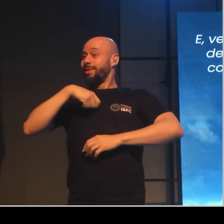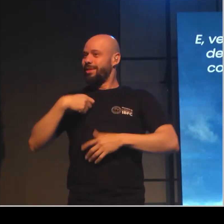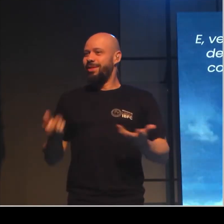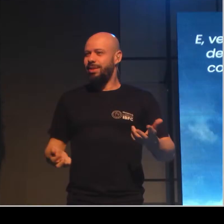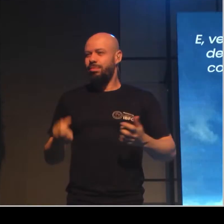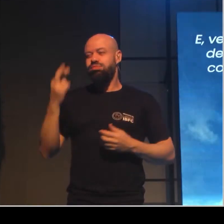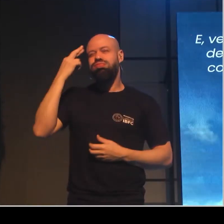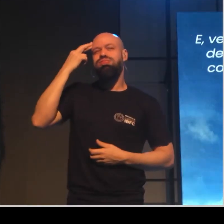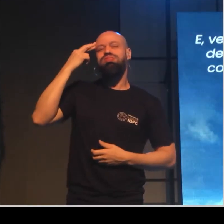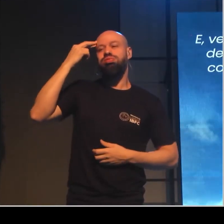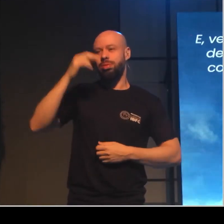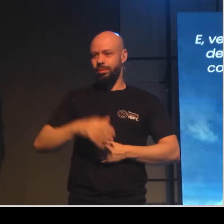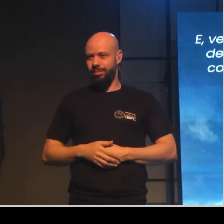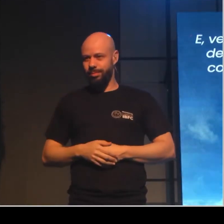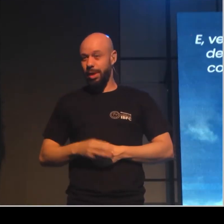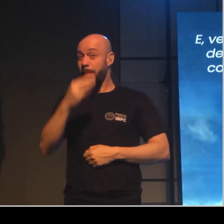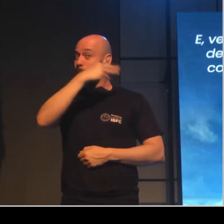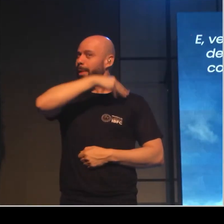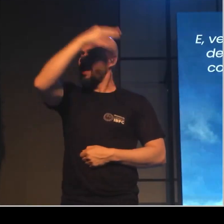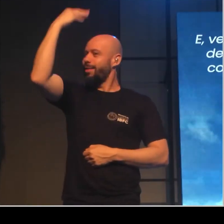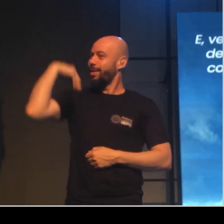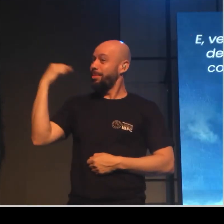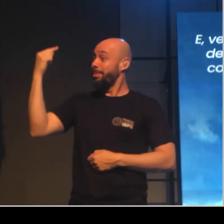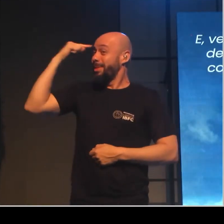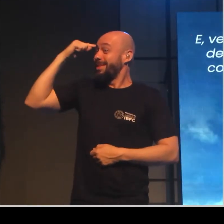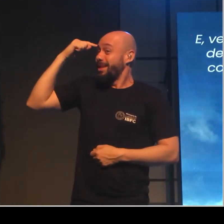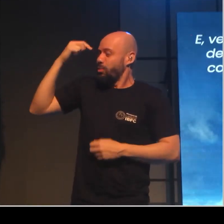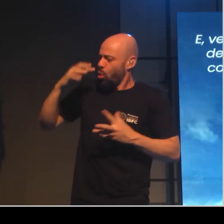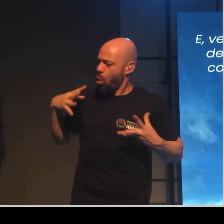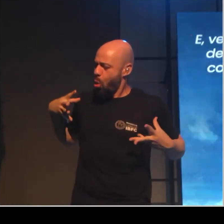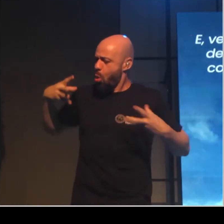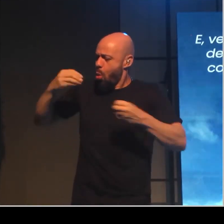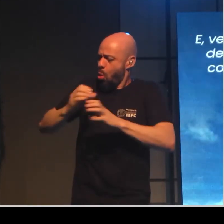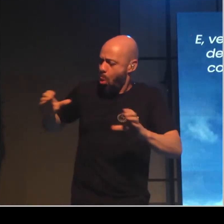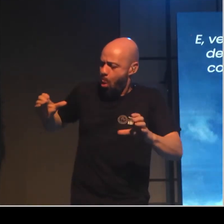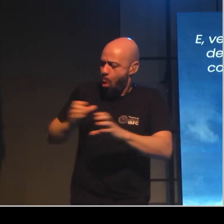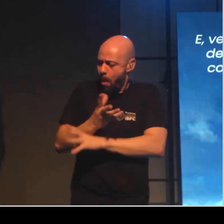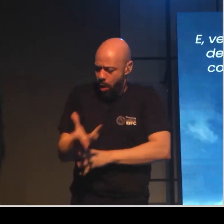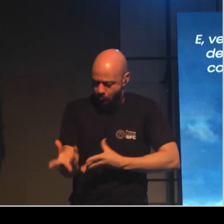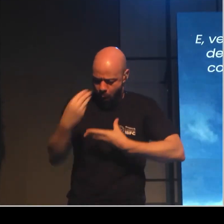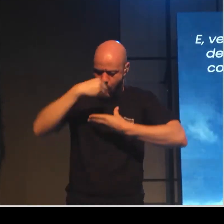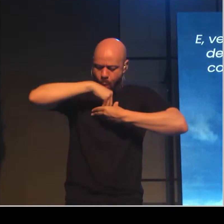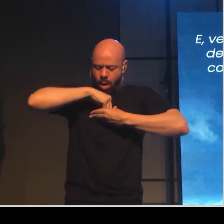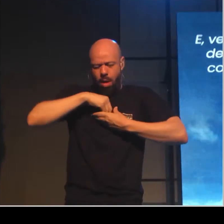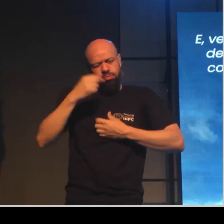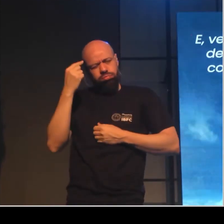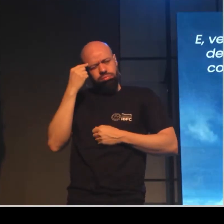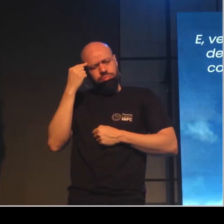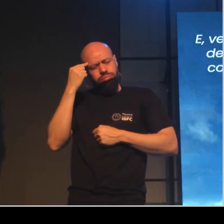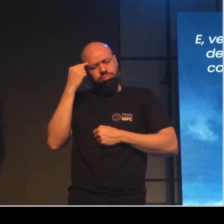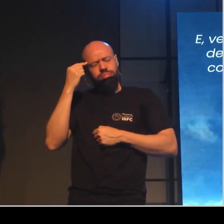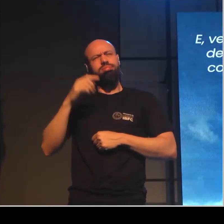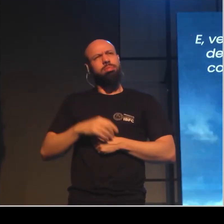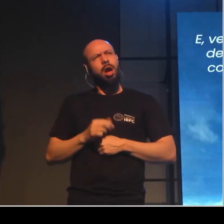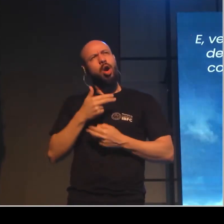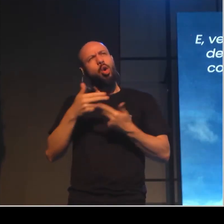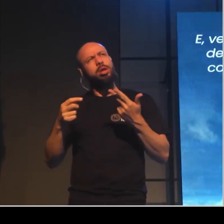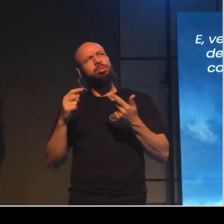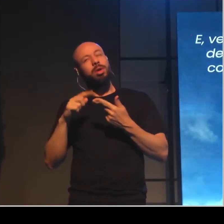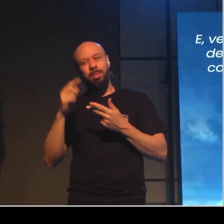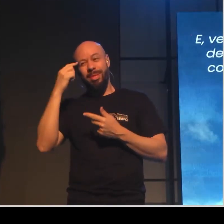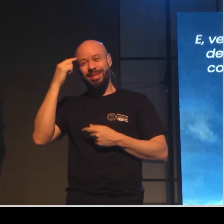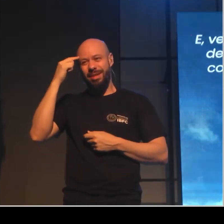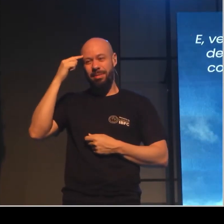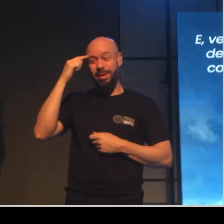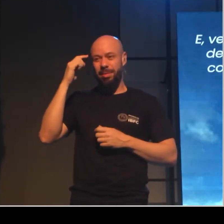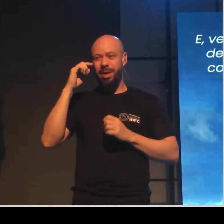de Deus. Maria queria entender, Maria queria compreender, Maria estava montando um quebra-cabeça na sua